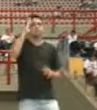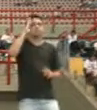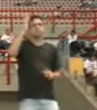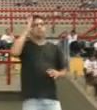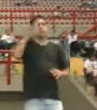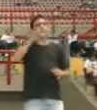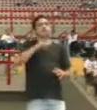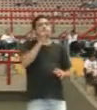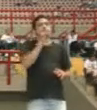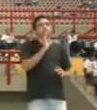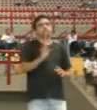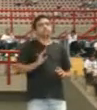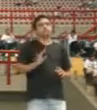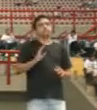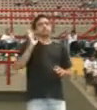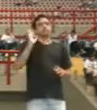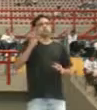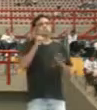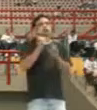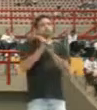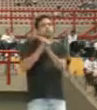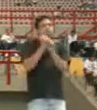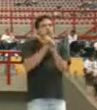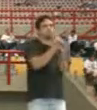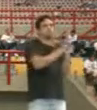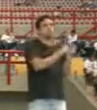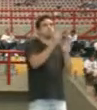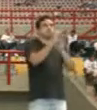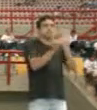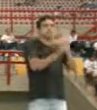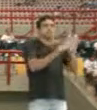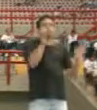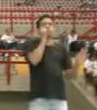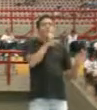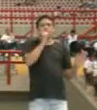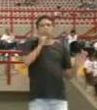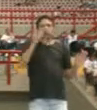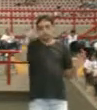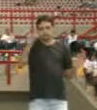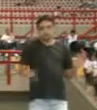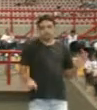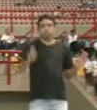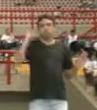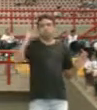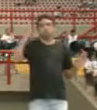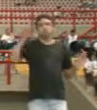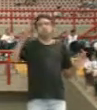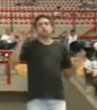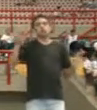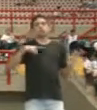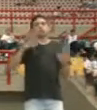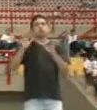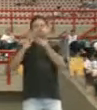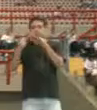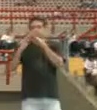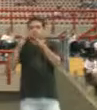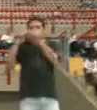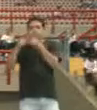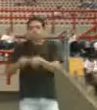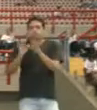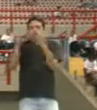diga o seguinte, que ao longo dos séculos, o papel da mulher era bastante restrito ao ambiente